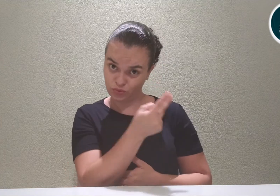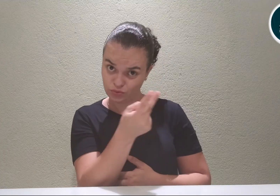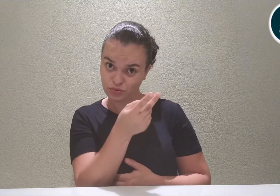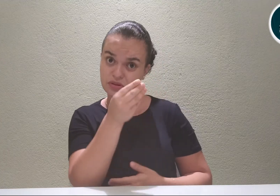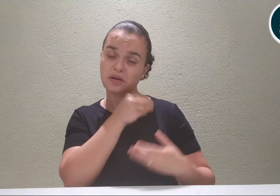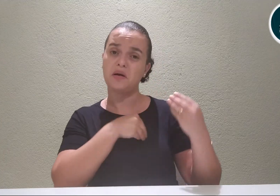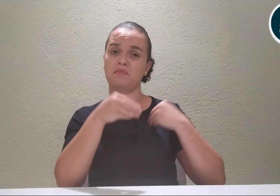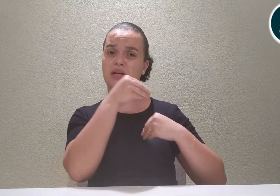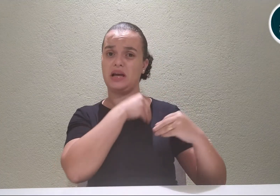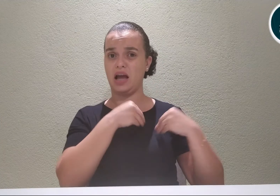pecaram,